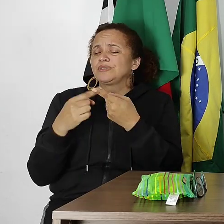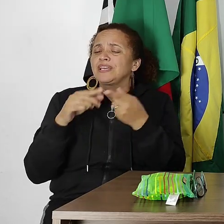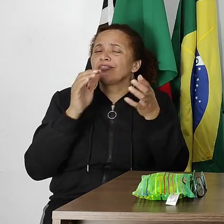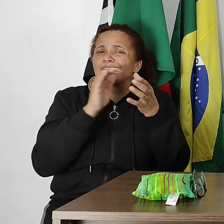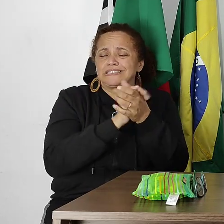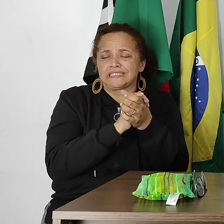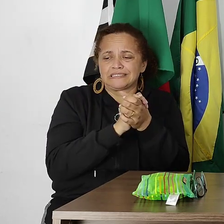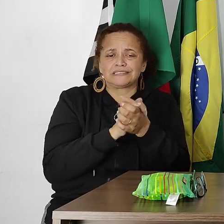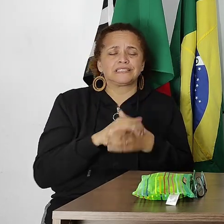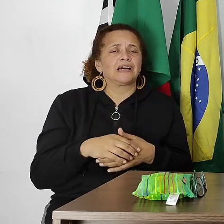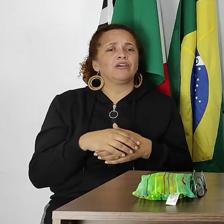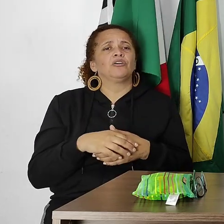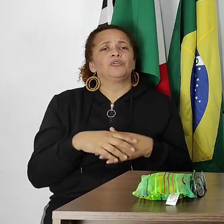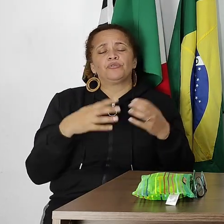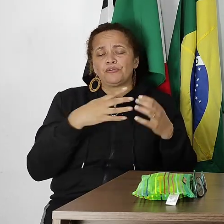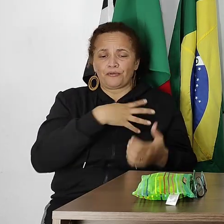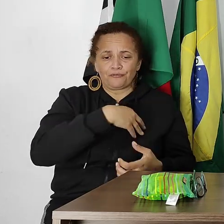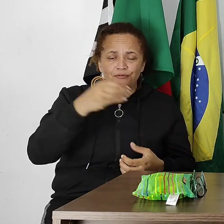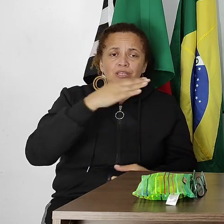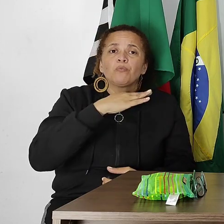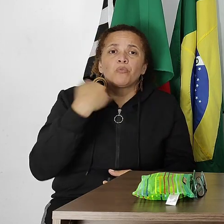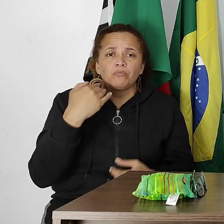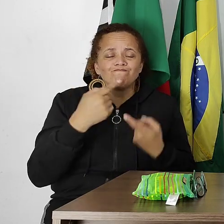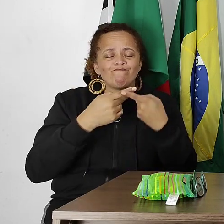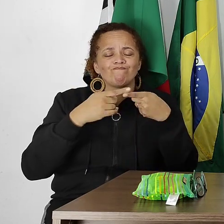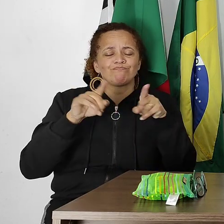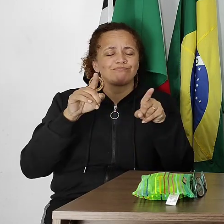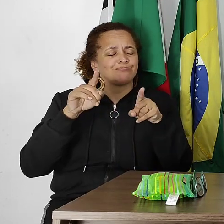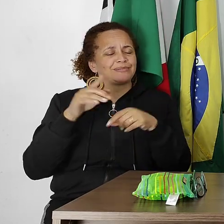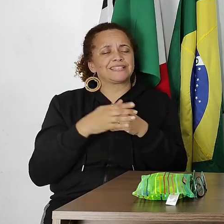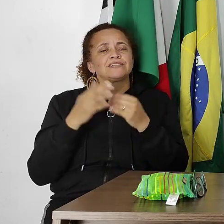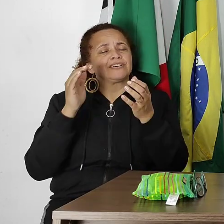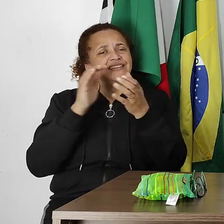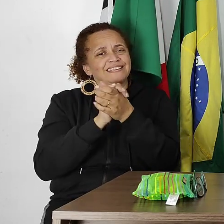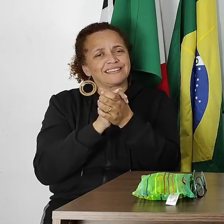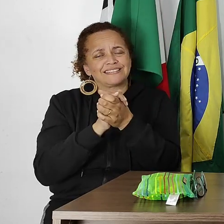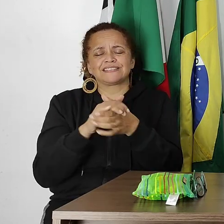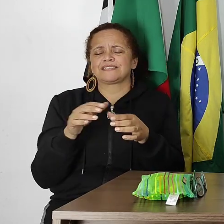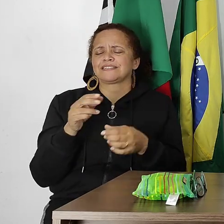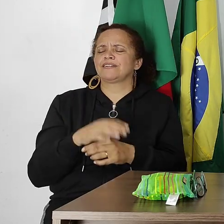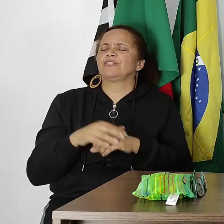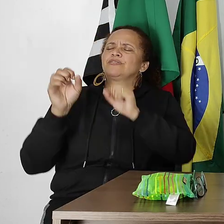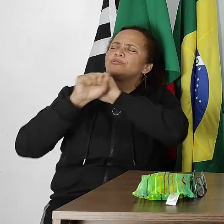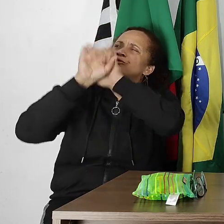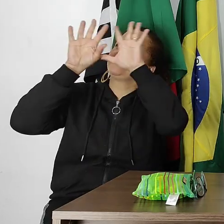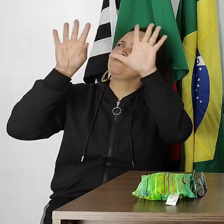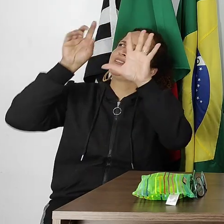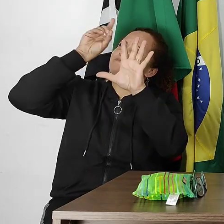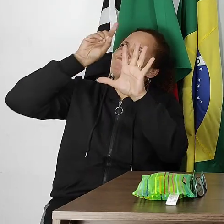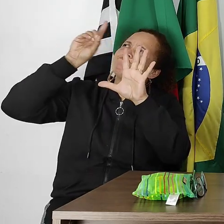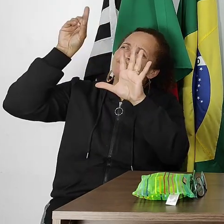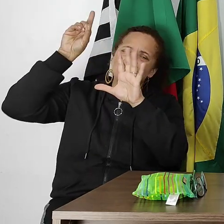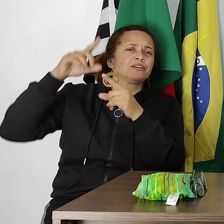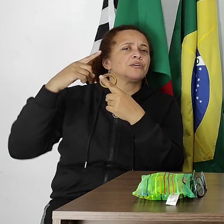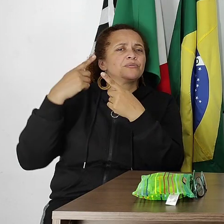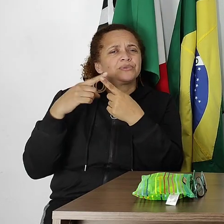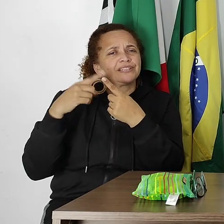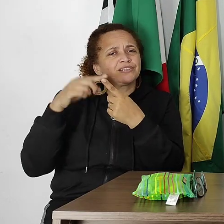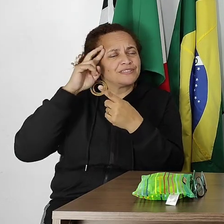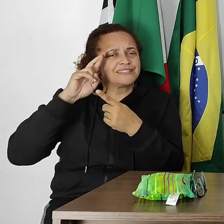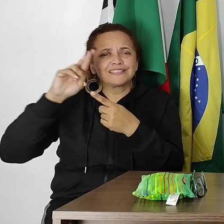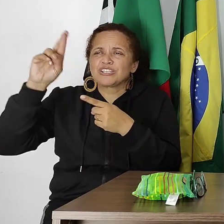e tá ali, dando glória pro Senhor, porque o Senhor tá fortalecendo eles nesse momento difícil,